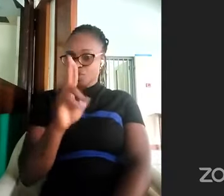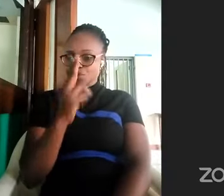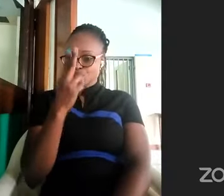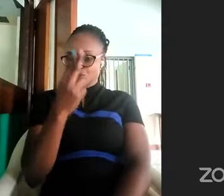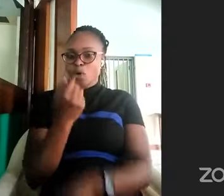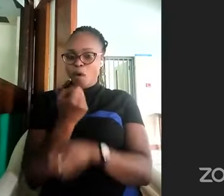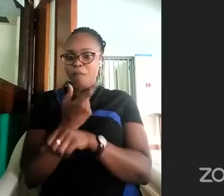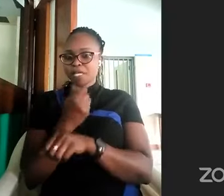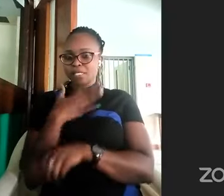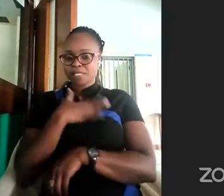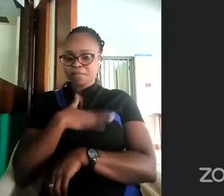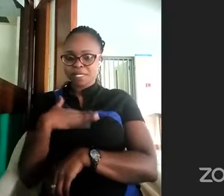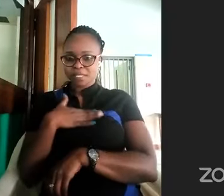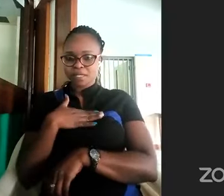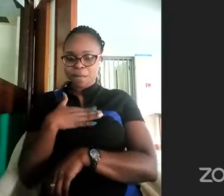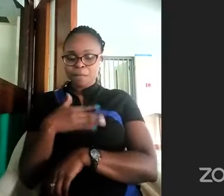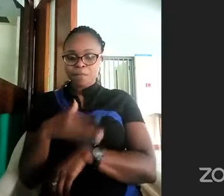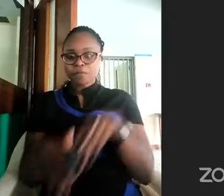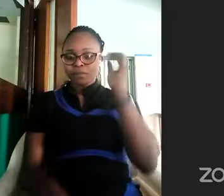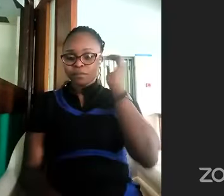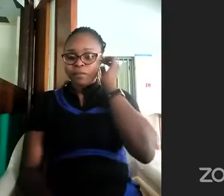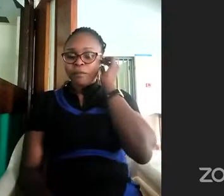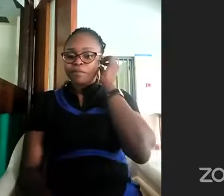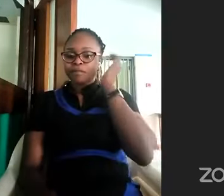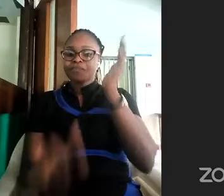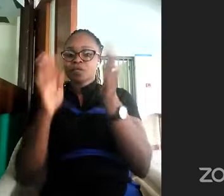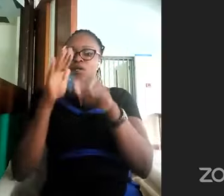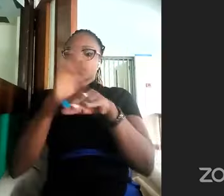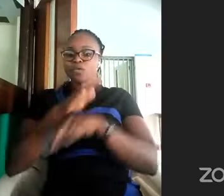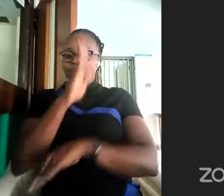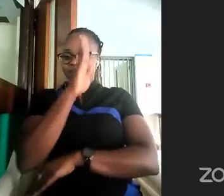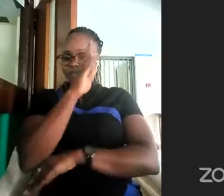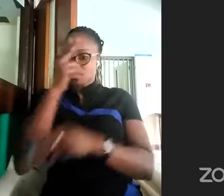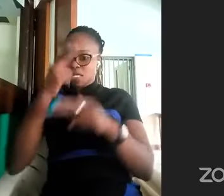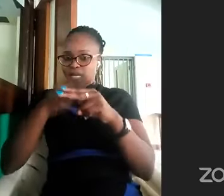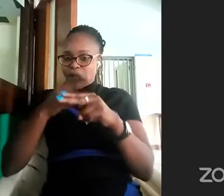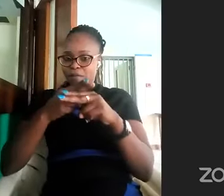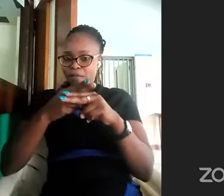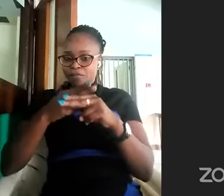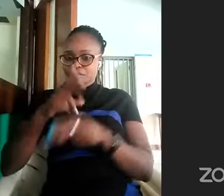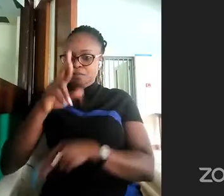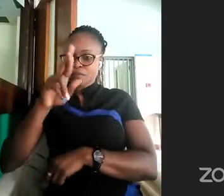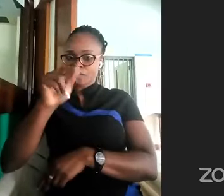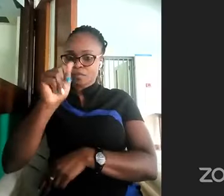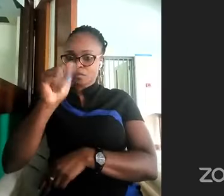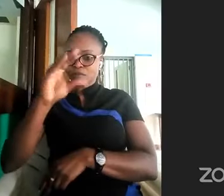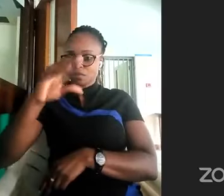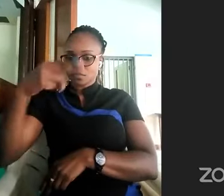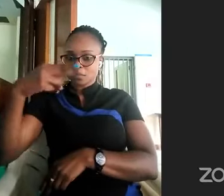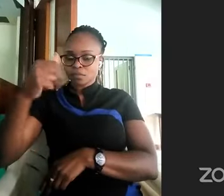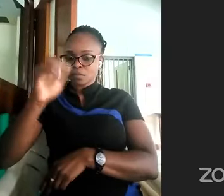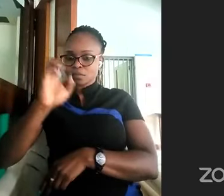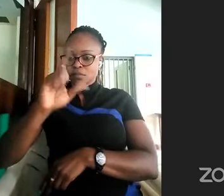Yeah. Afternoon everyone. Good afternoon. Kwa majina naitwa Rachel Afundi, Mama Siri Nairobi,